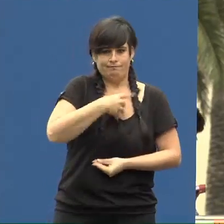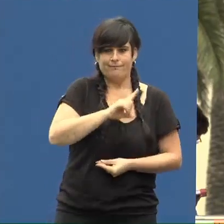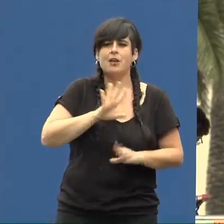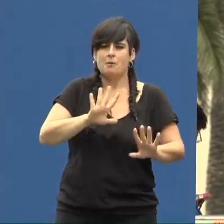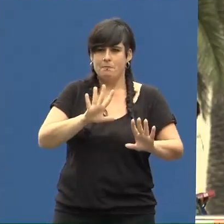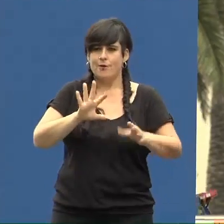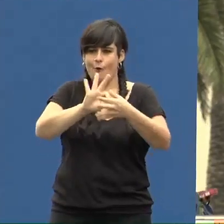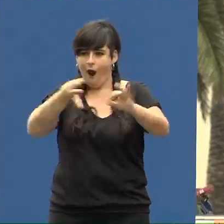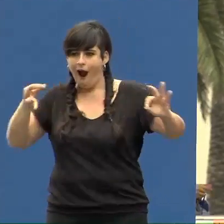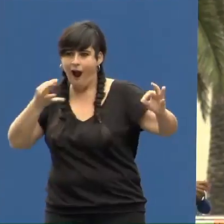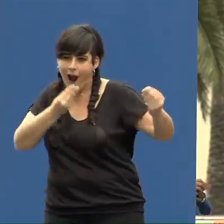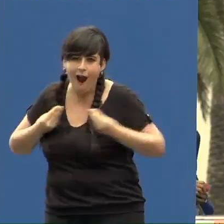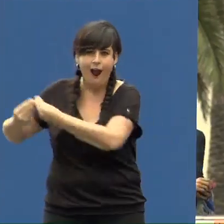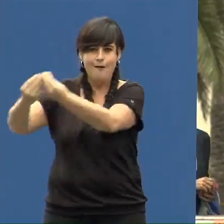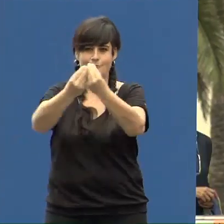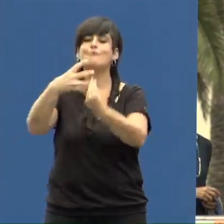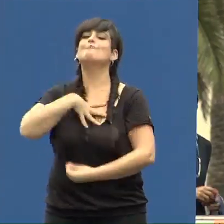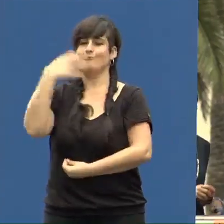estamos demostrando que sí se puede.